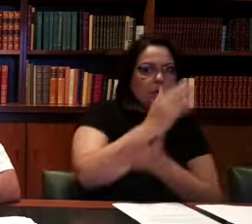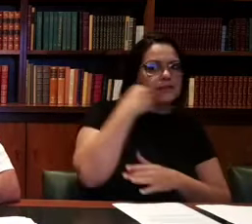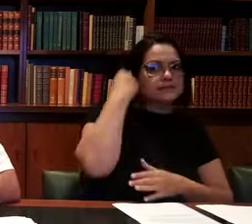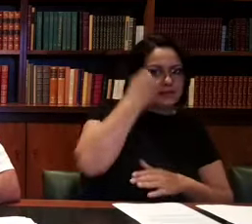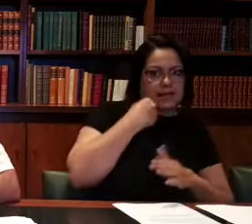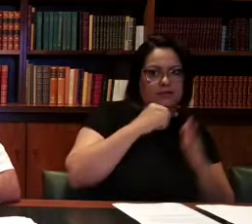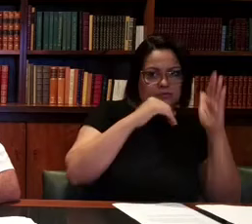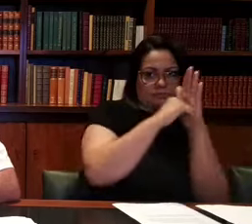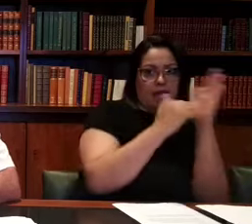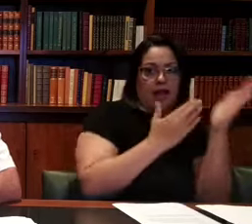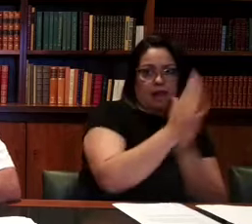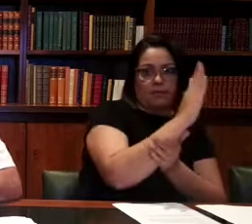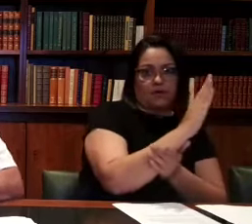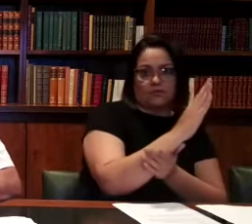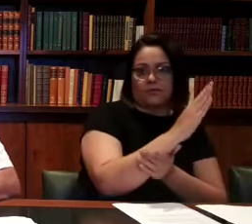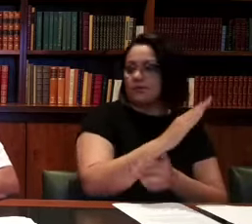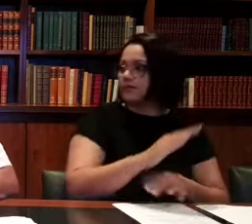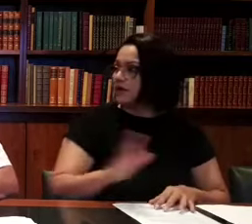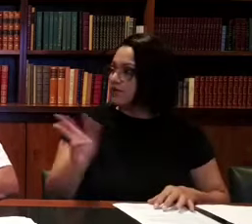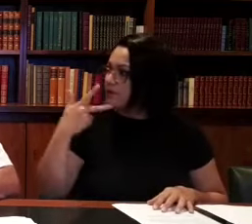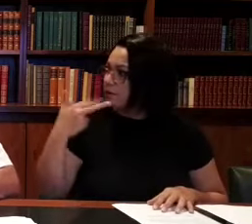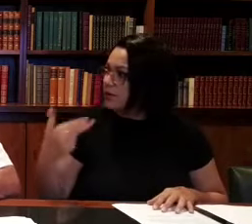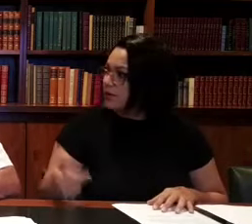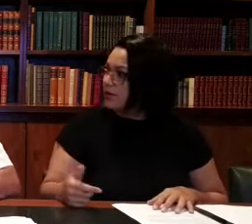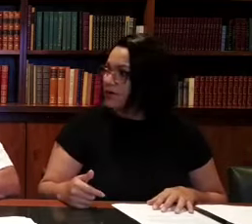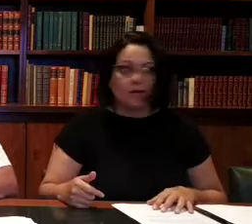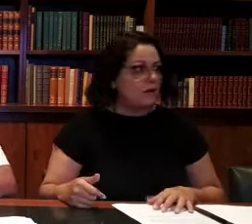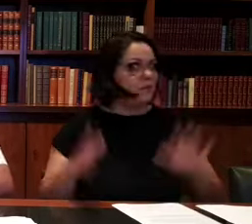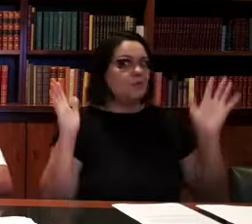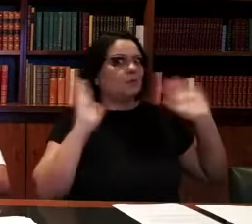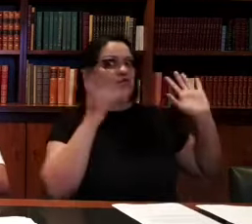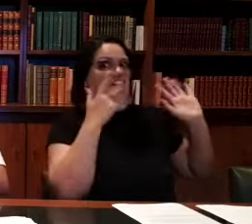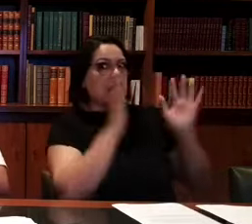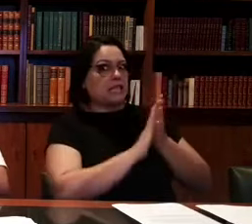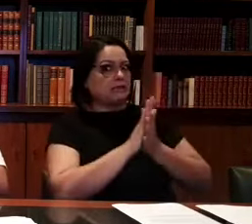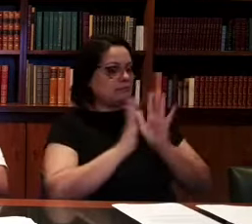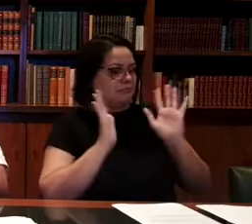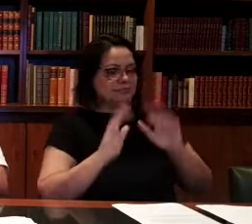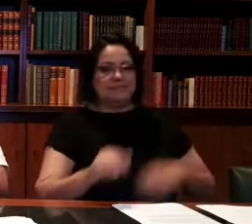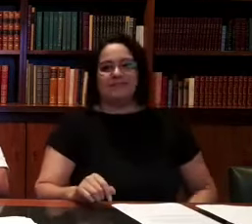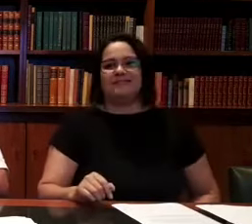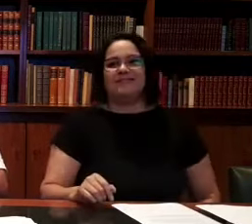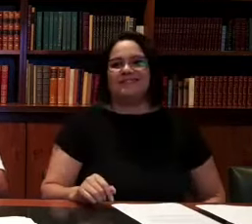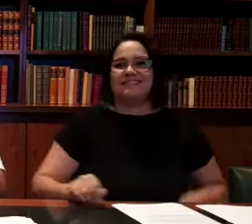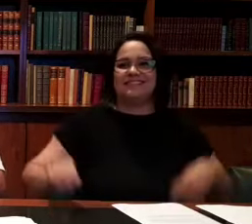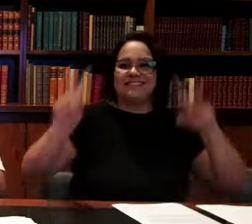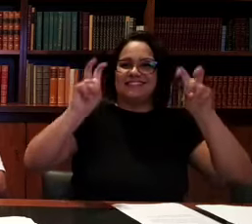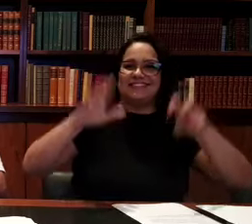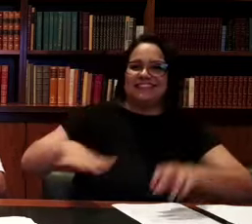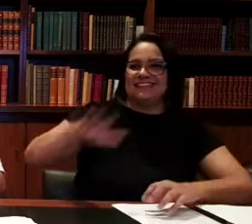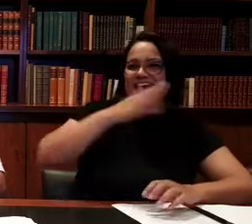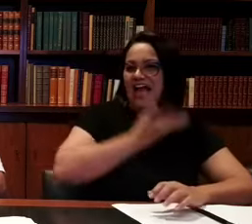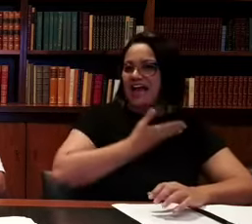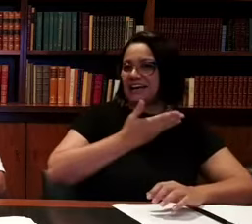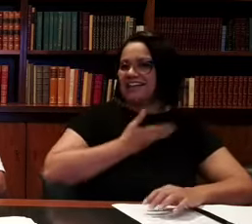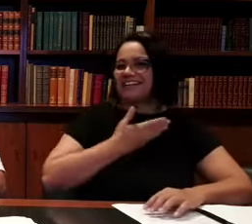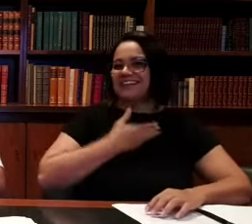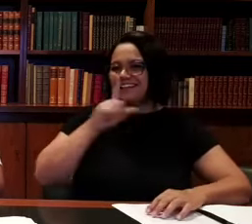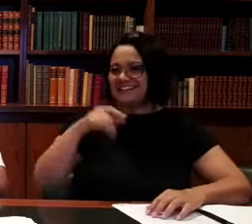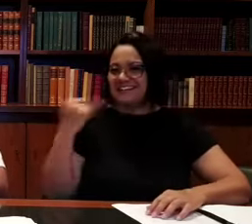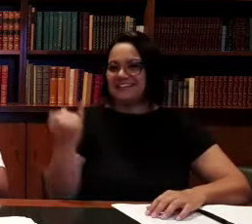federal e quer falar coisas a pressão de amizade é uma coisa importante né